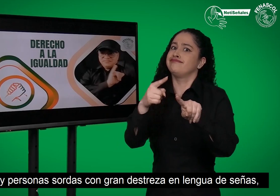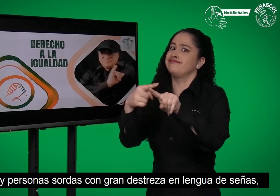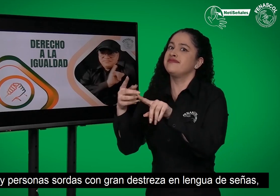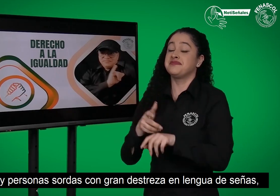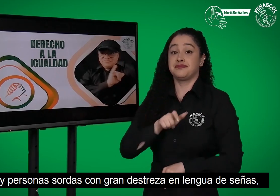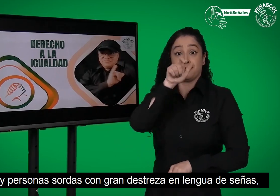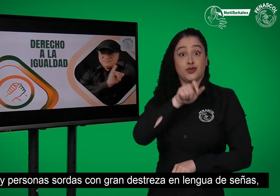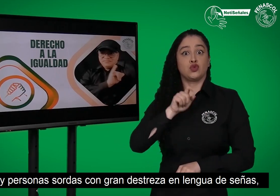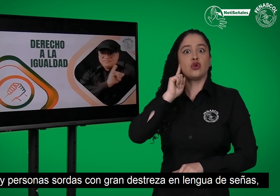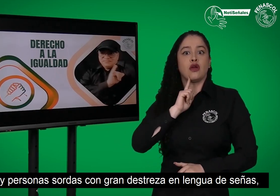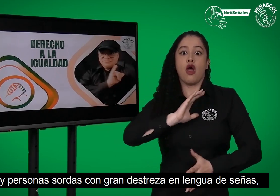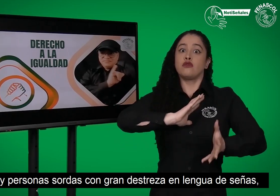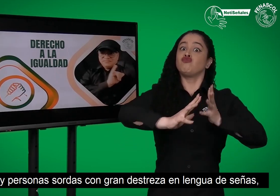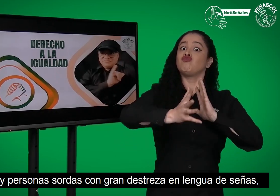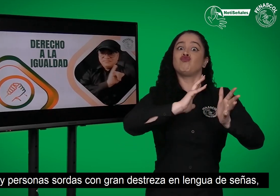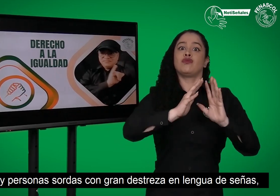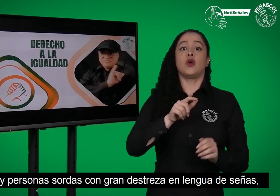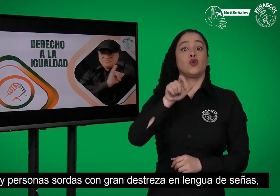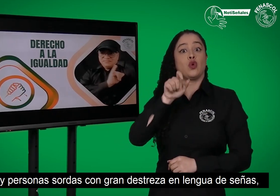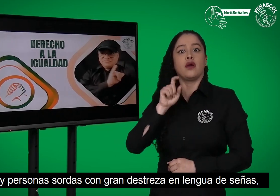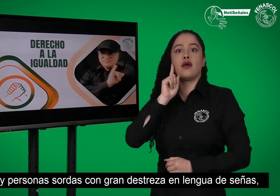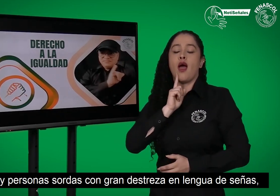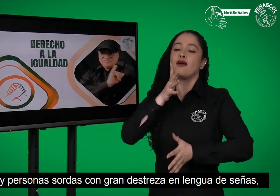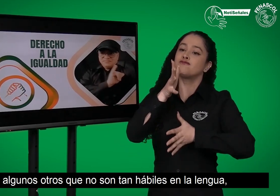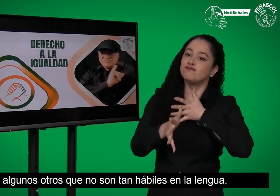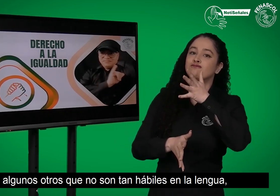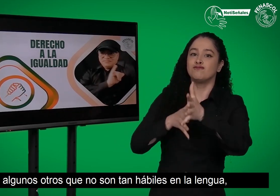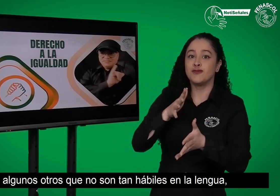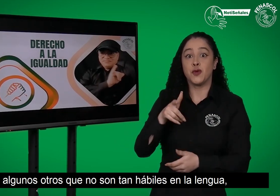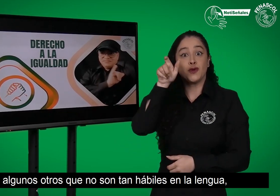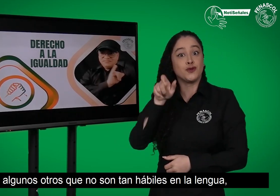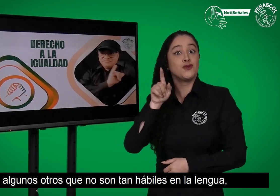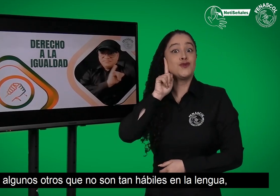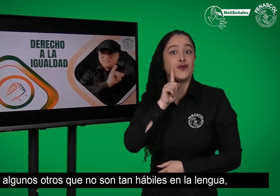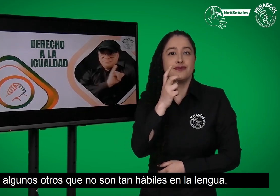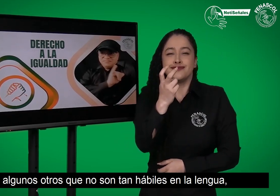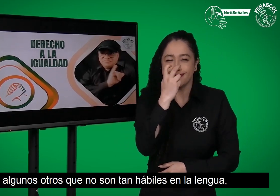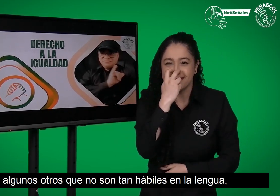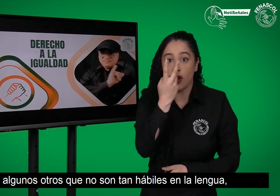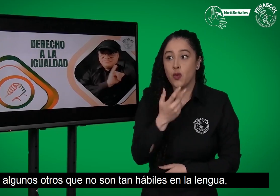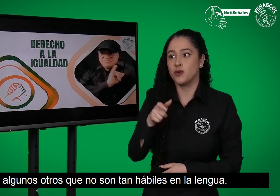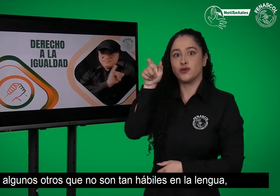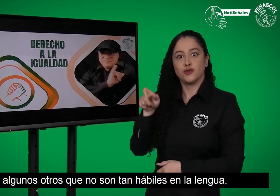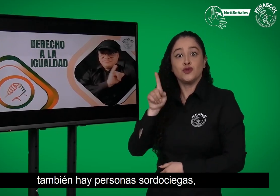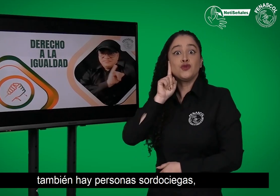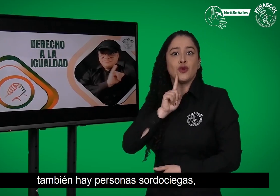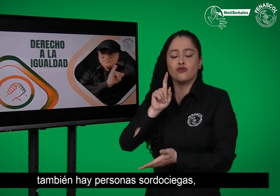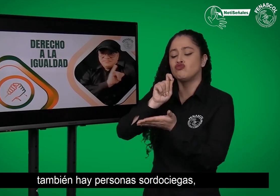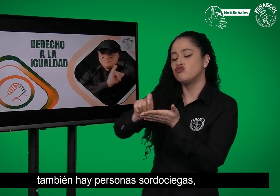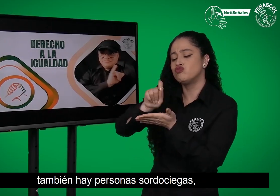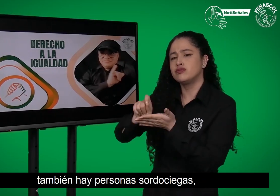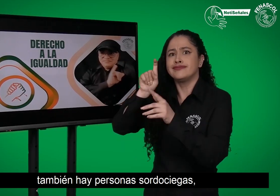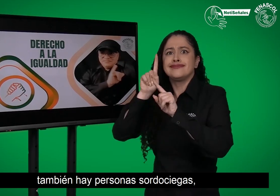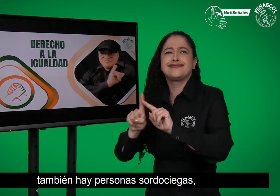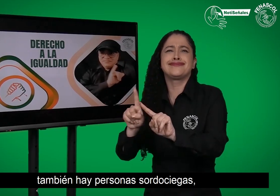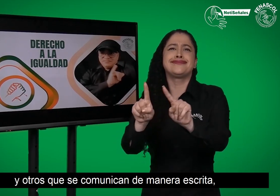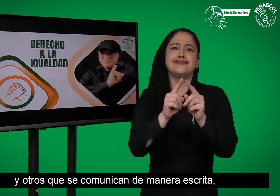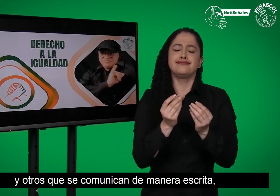Hay personas sordas con gran destreza en la lengua de señas. Algunos otros que no son tan hábiles en la lengua. También hay personas sordociegas y otros que